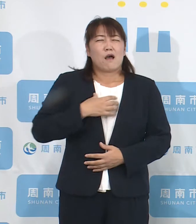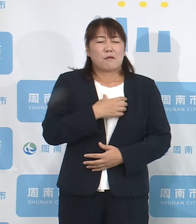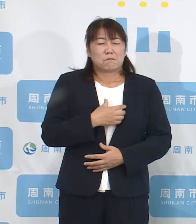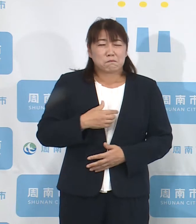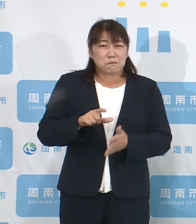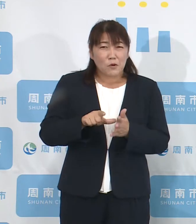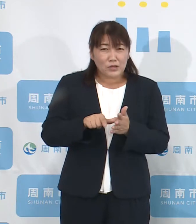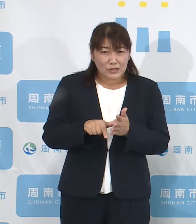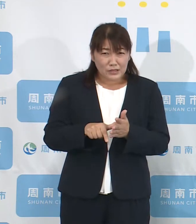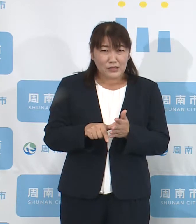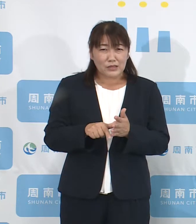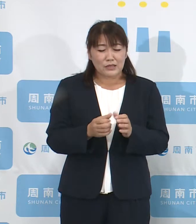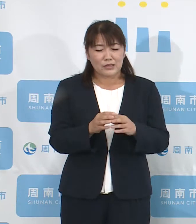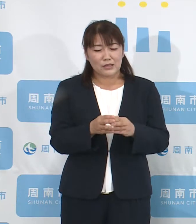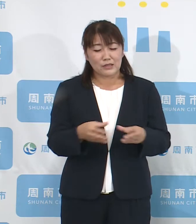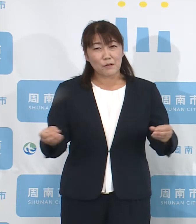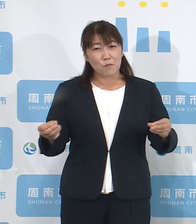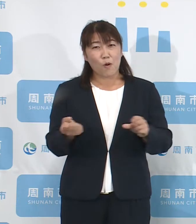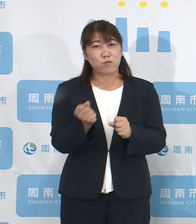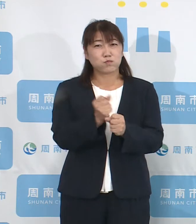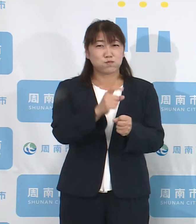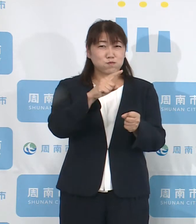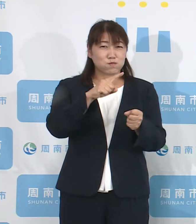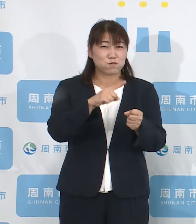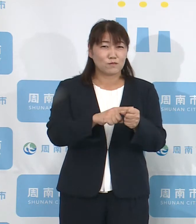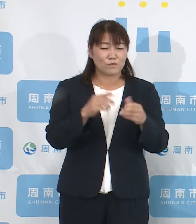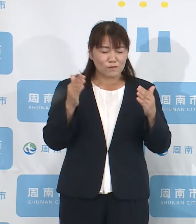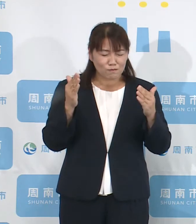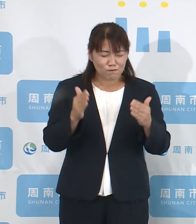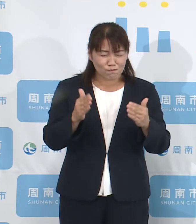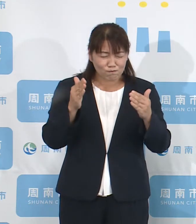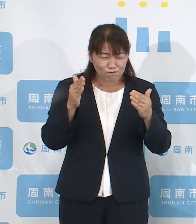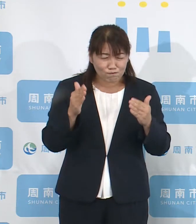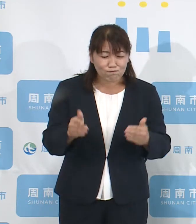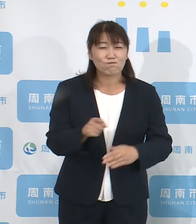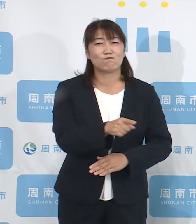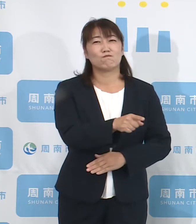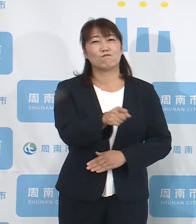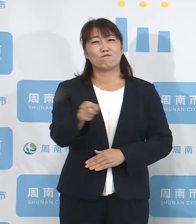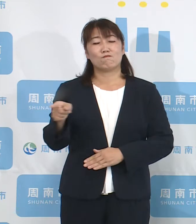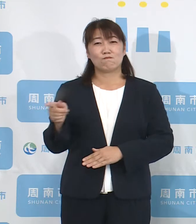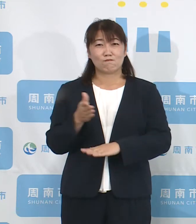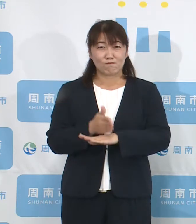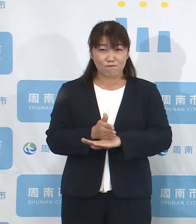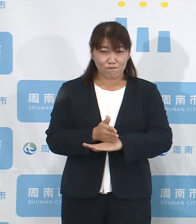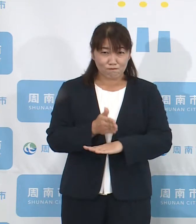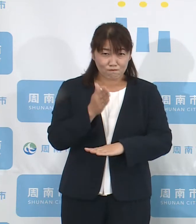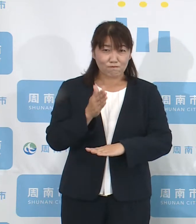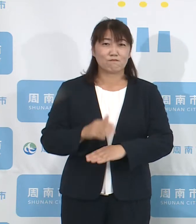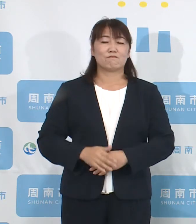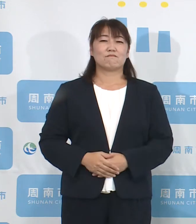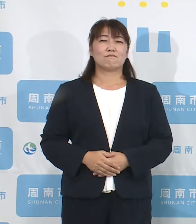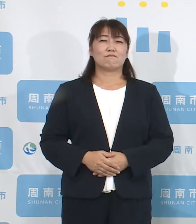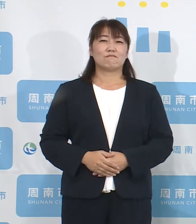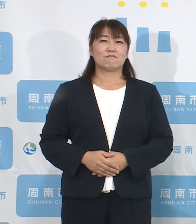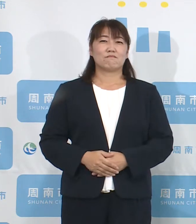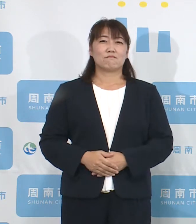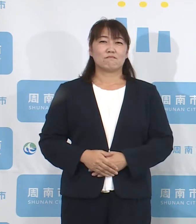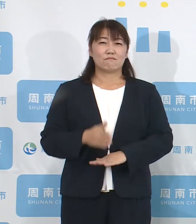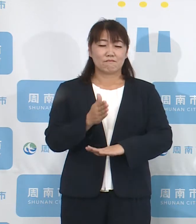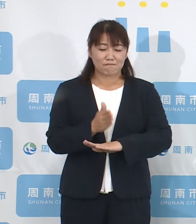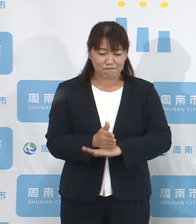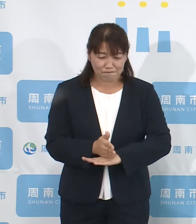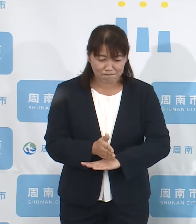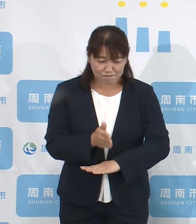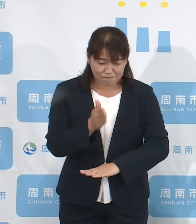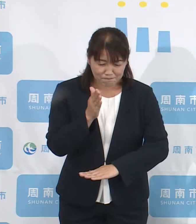苦労の中、我が国の基礎をしっかりと築いてくださったおかげでございます。心から感謝